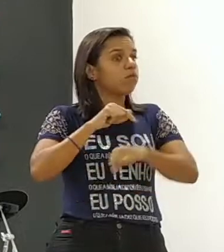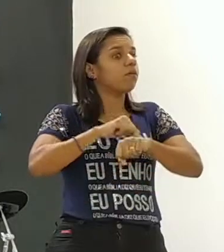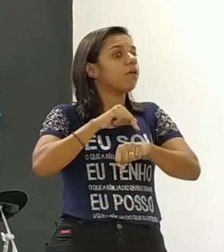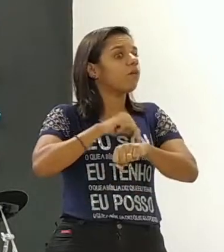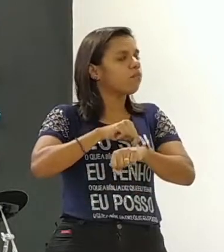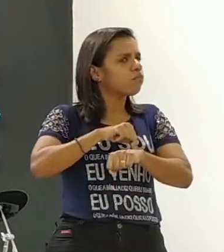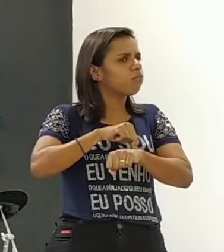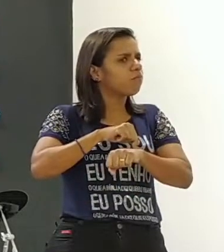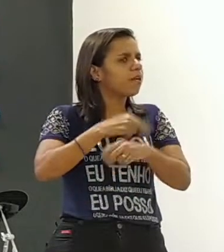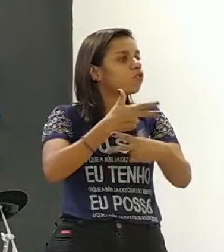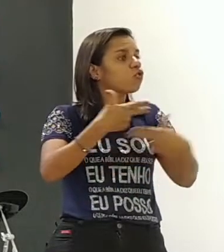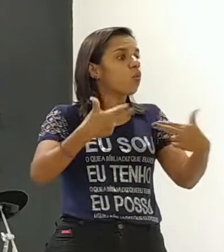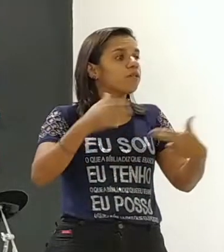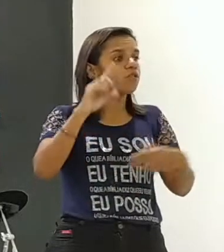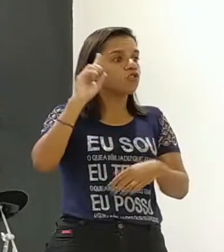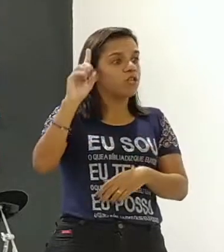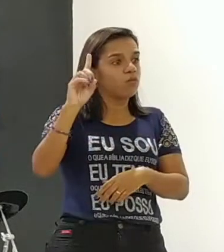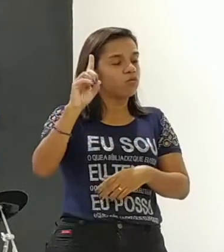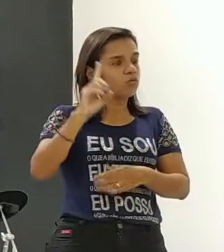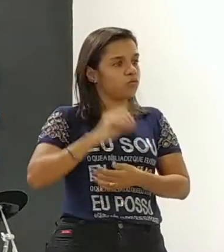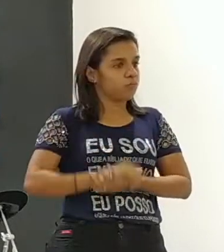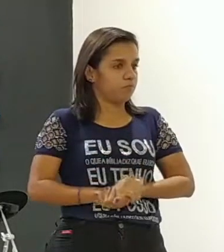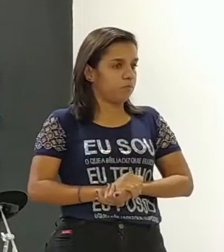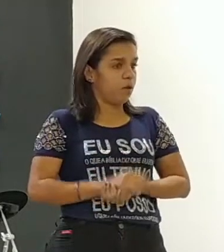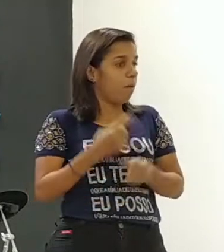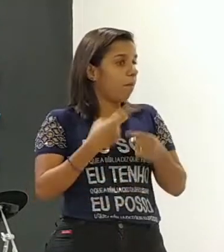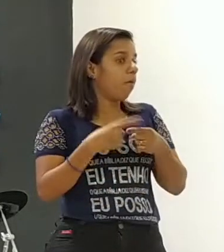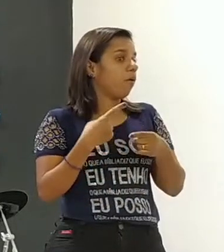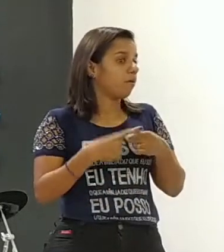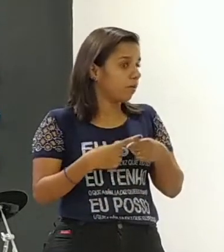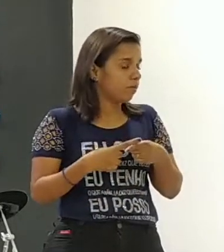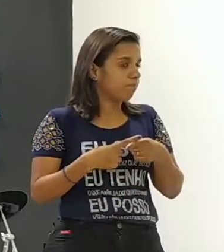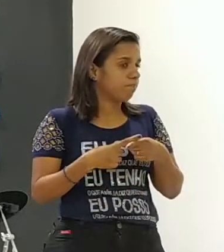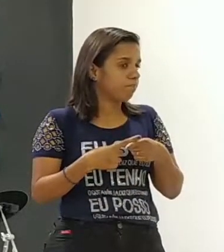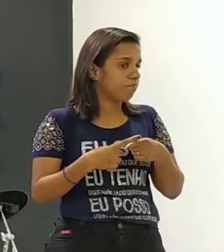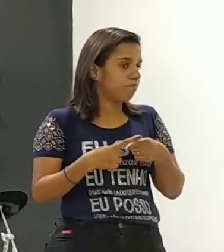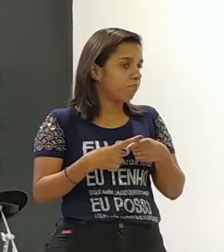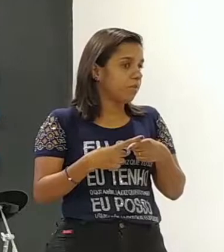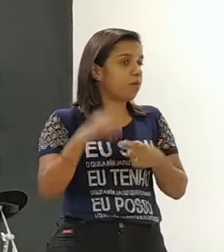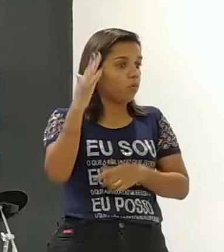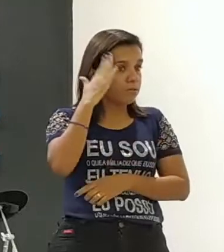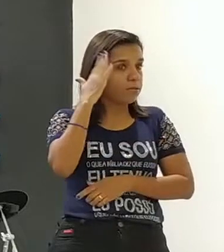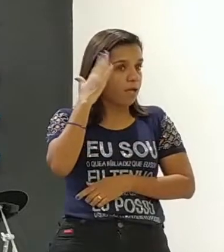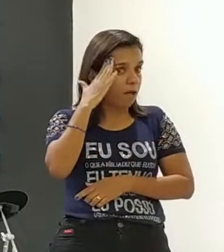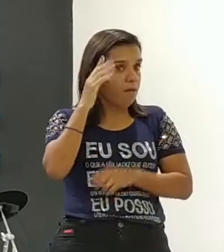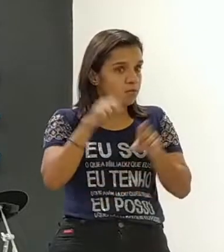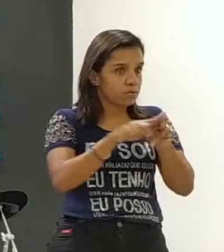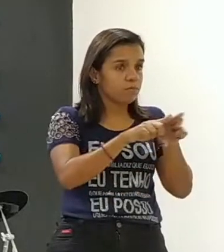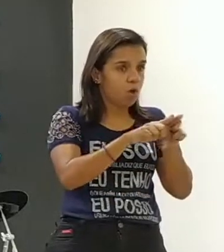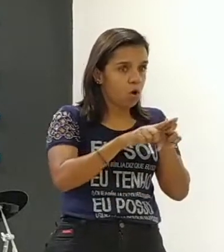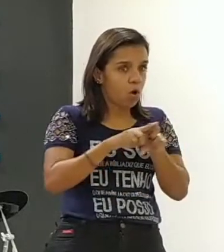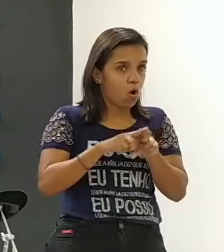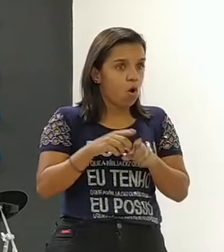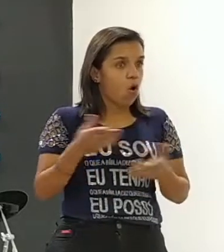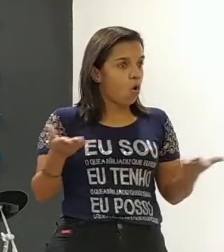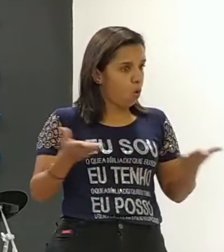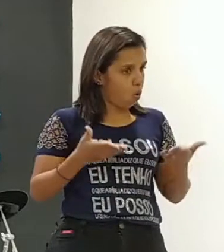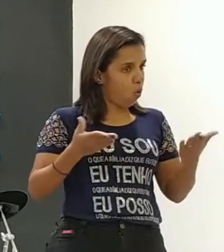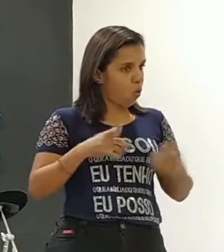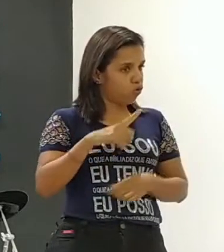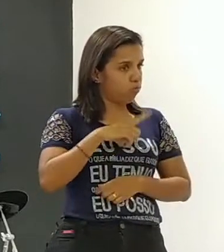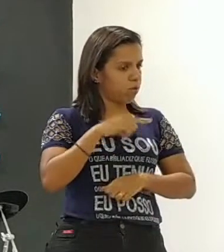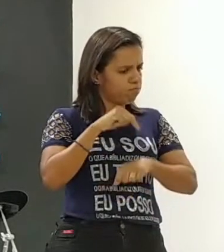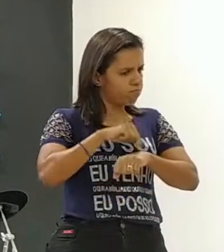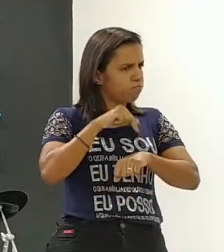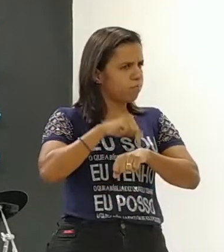para com as coisas de Deus. Por quê? Alguns irmãos sabem que hoje eu tenho uma facilidade, um